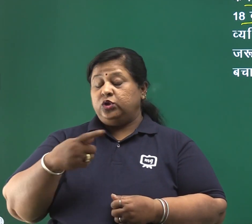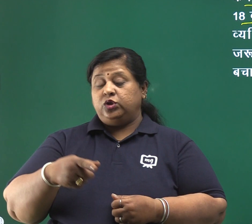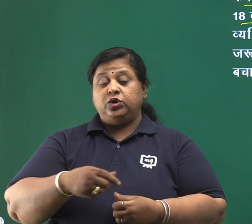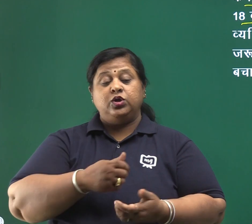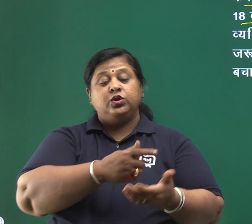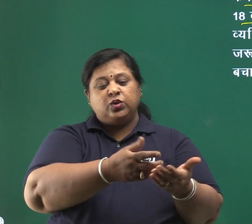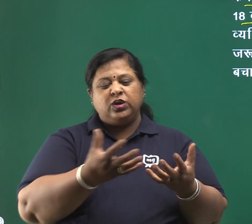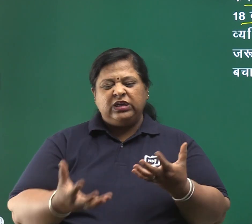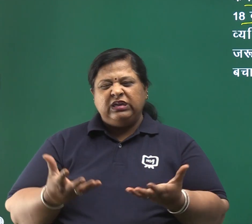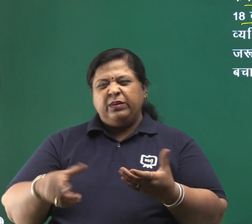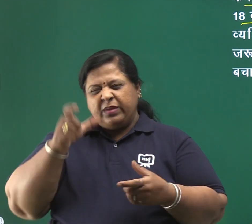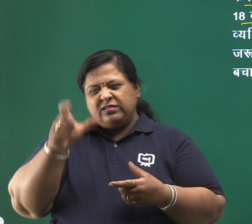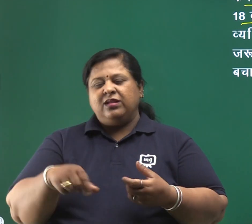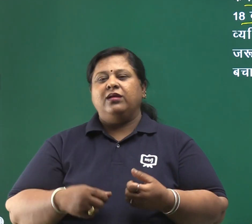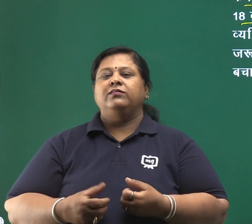ज़रूरतमंद व्यक्ति का